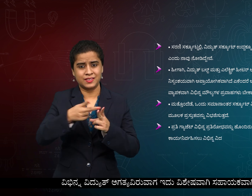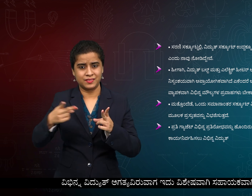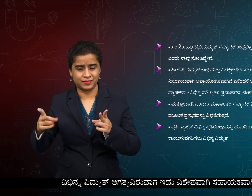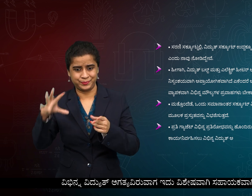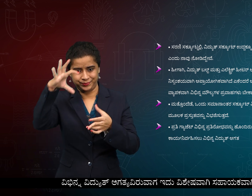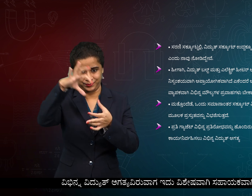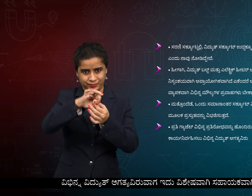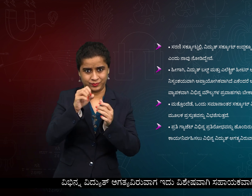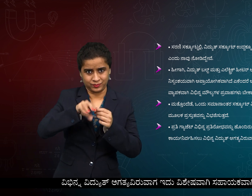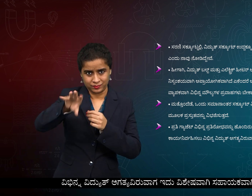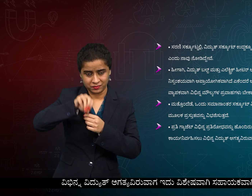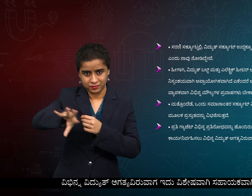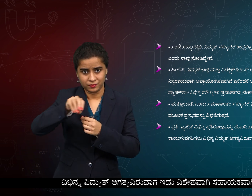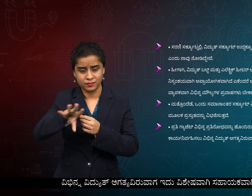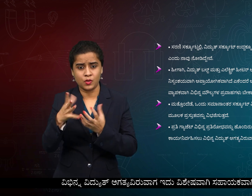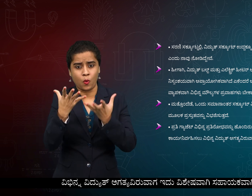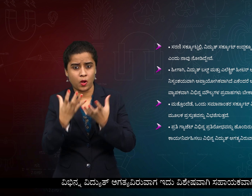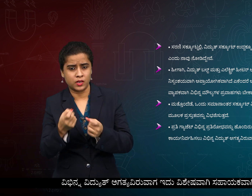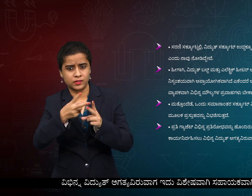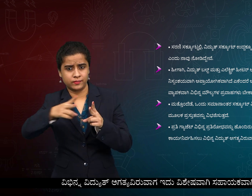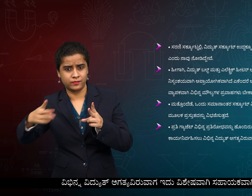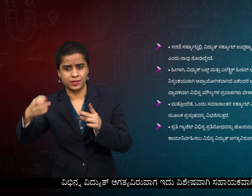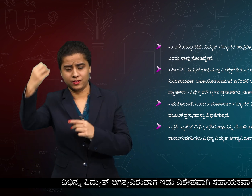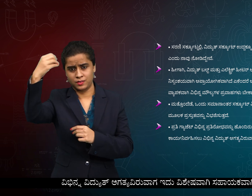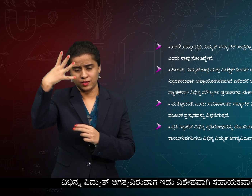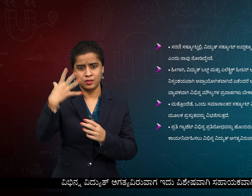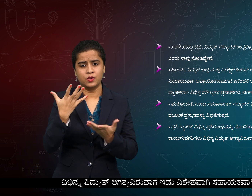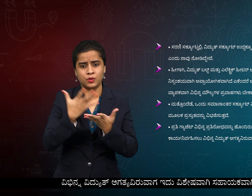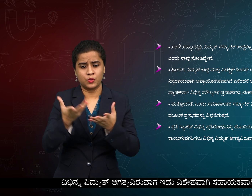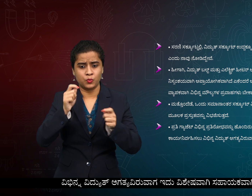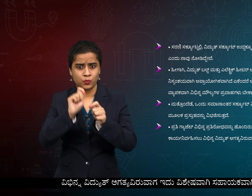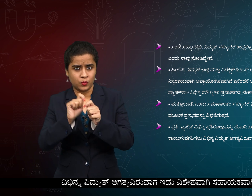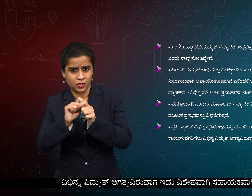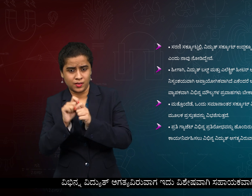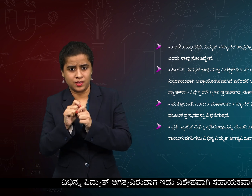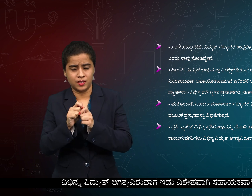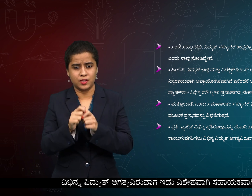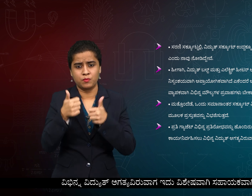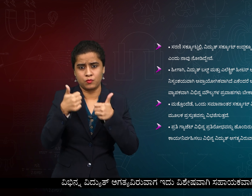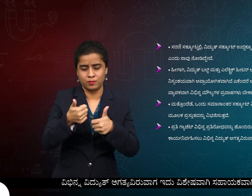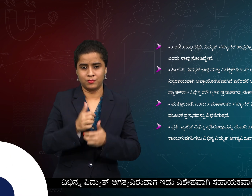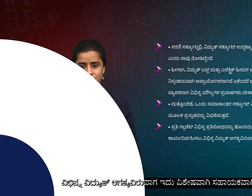ವಿಭಿನ್ನ ವಿದ್ಯುತ್ ಅಗತ್ಯವಿರುವಾಗ ಇದು ವಿಶೇಷ ಸಹಾಯಕವಾಗಿರುತ್ತದೆ.